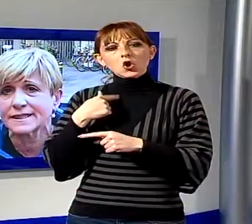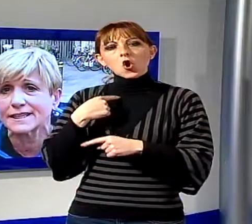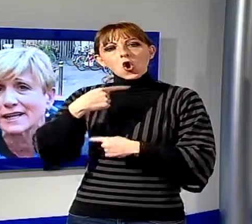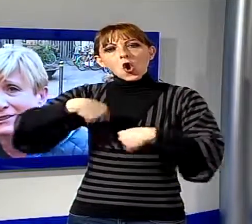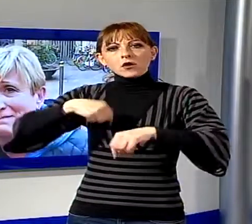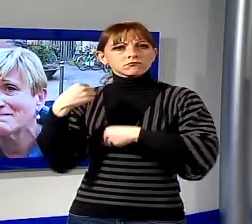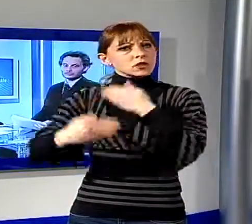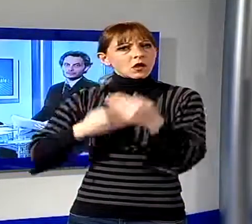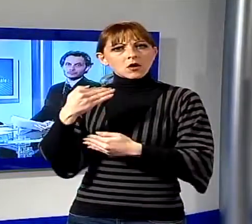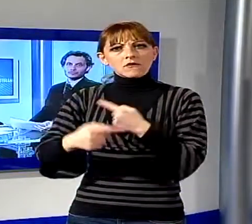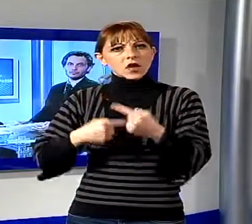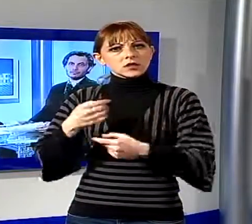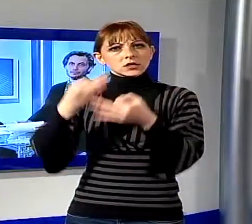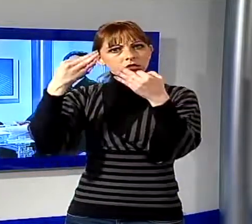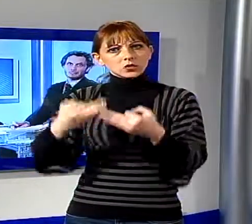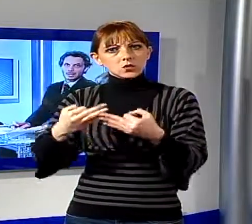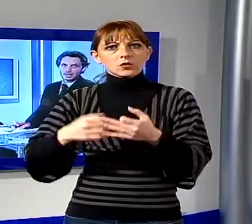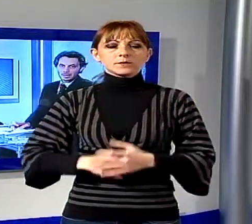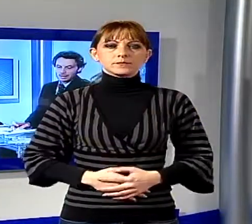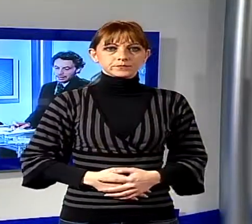avanti senz'altro.